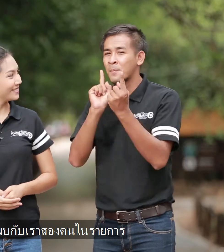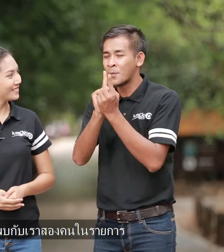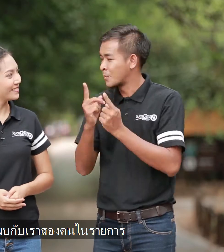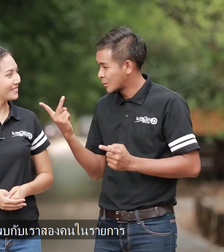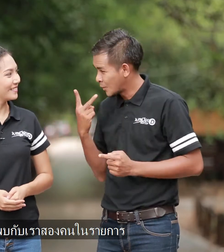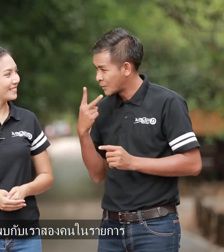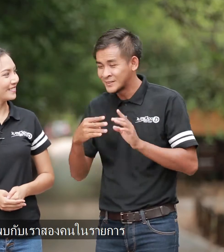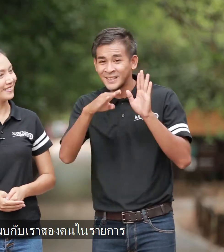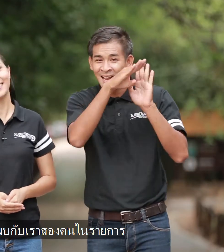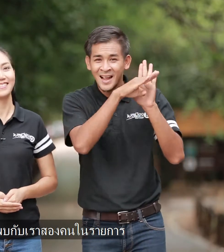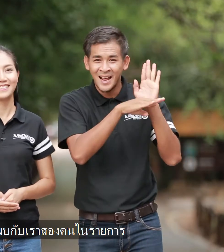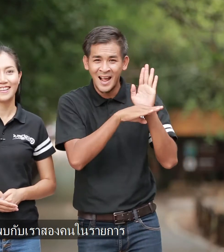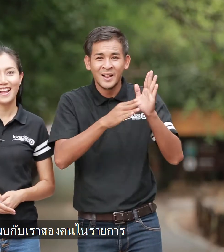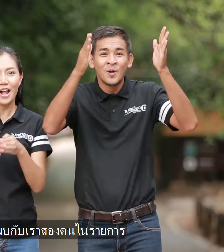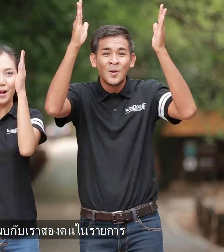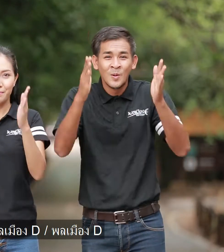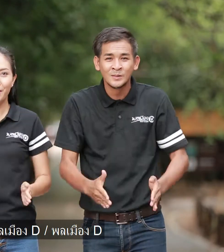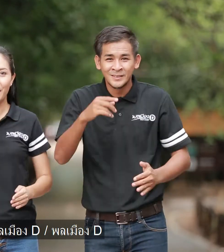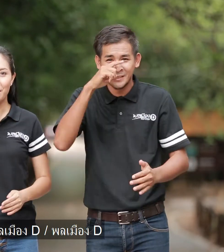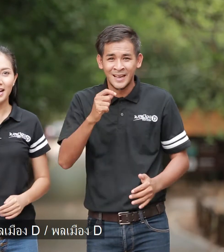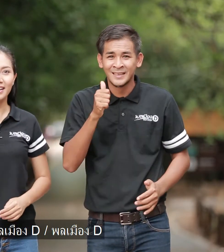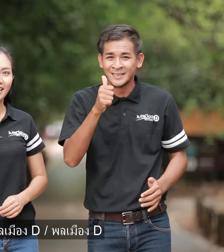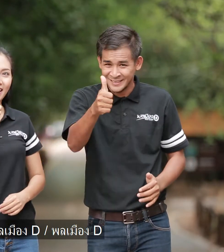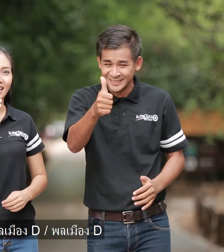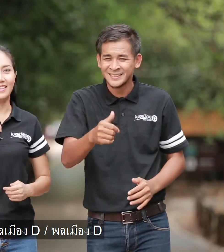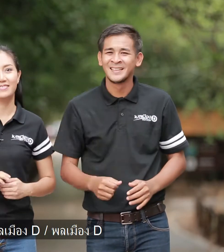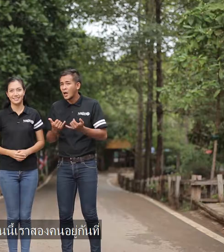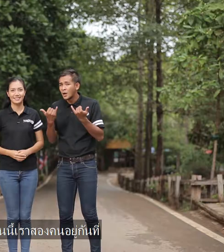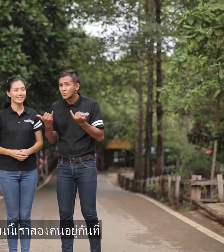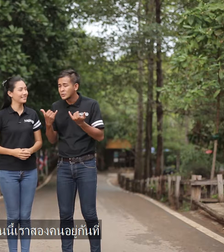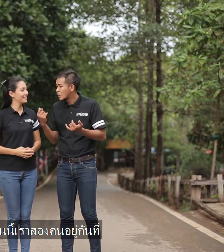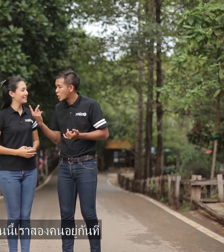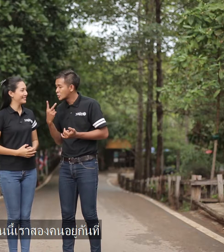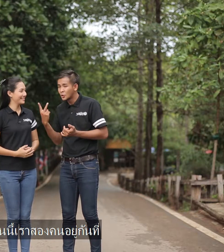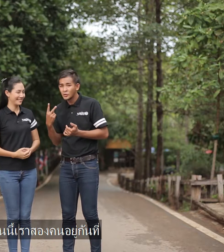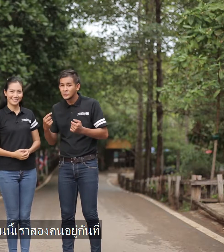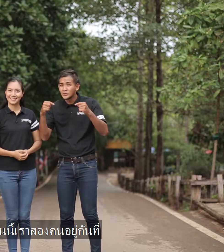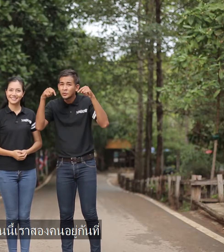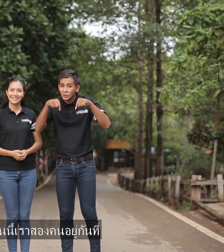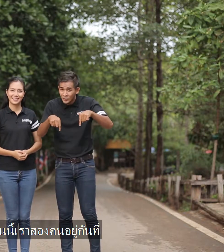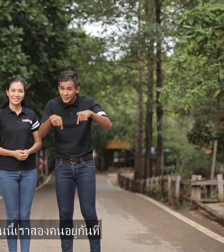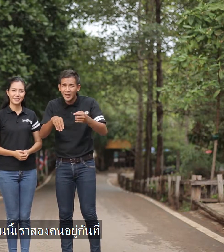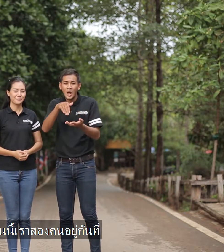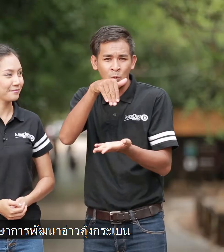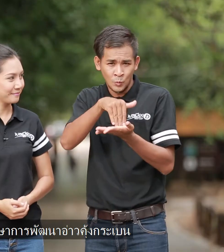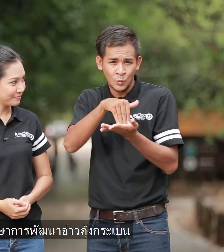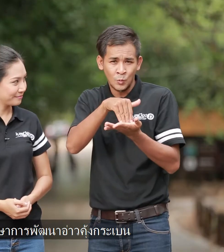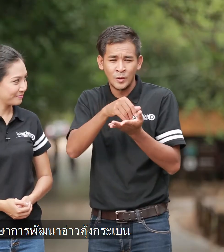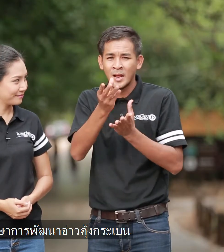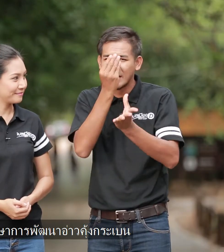พบกับเราสองคนในรายการ พลเมืองดี วันนี้เราสองคนอยู่กันที่ศูนย์ศึกษาการ